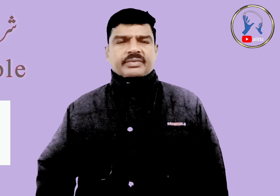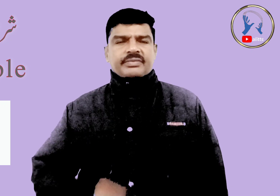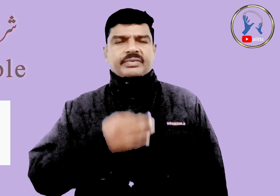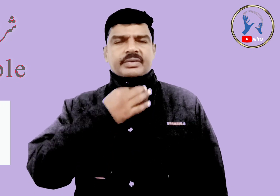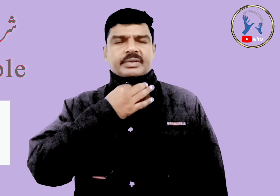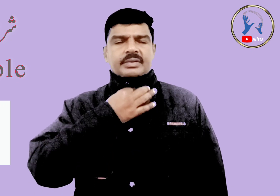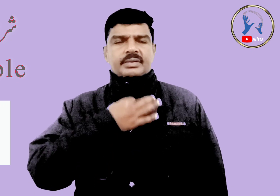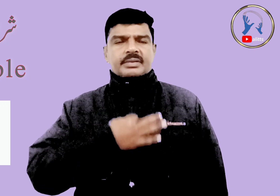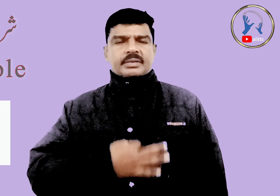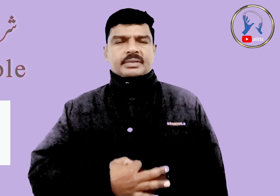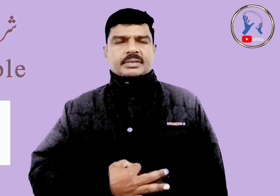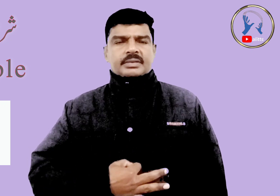शरीफ।